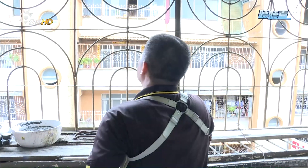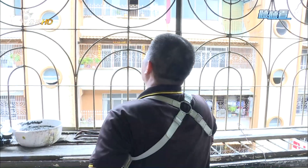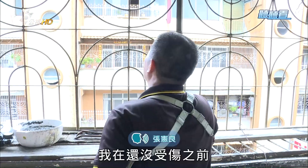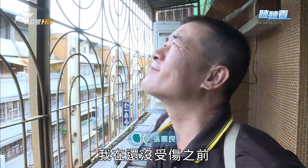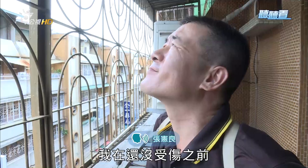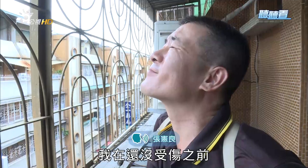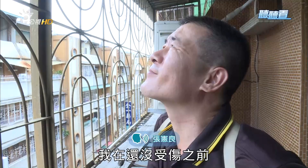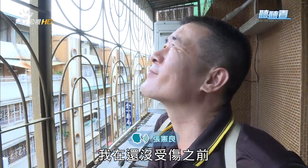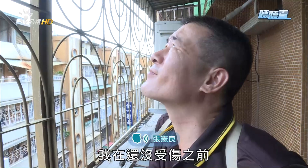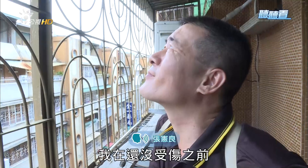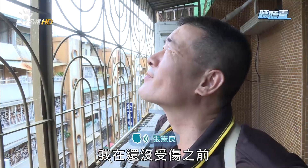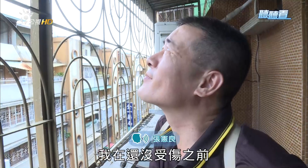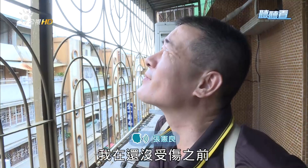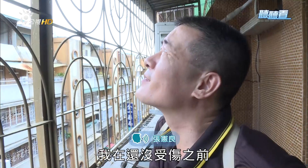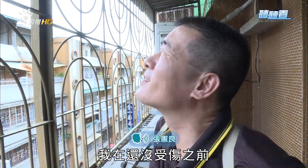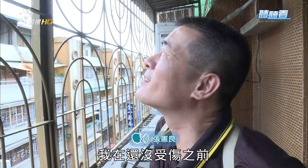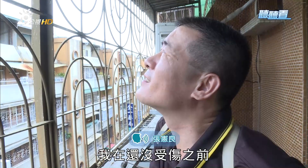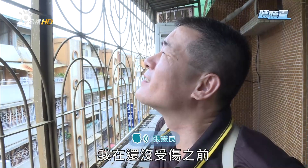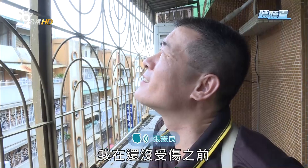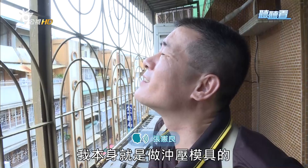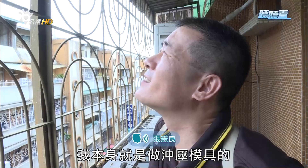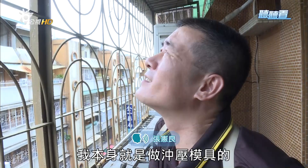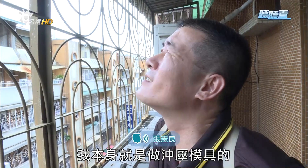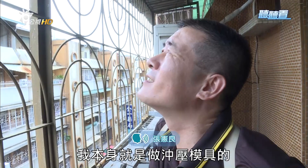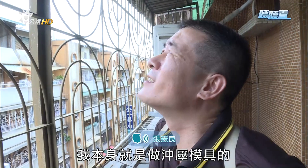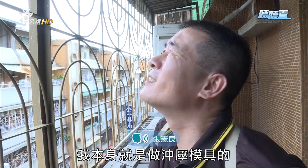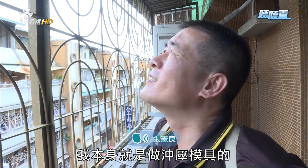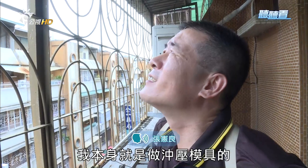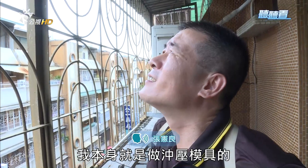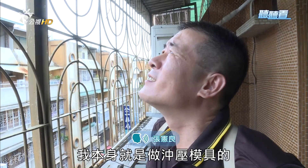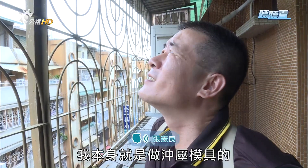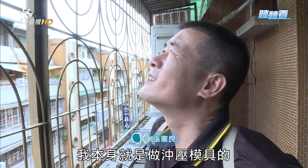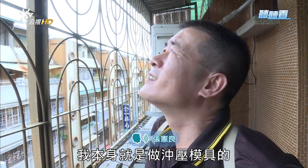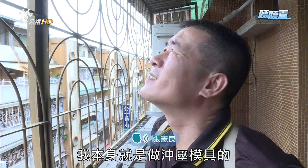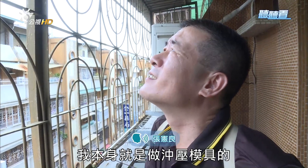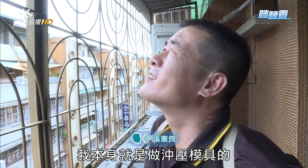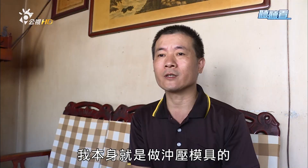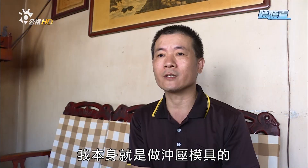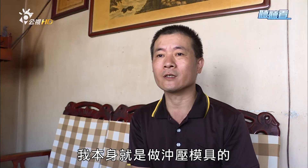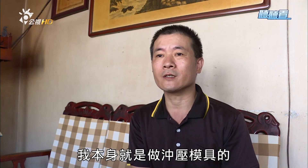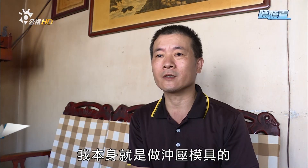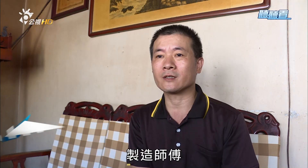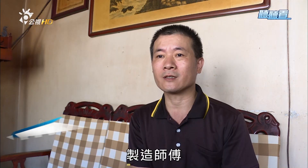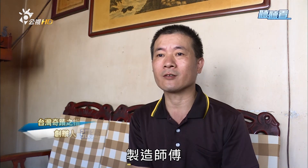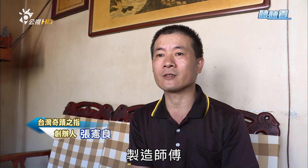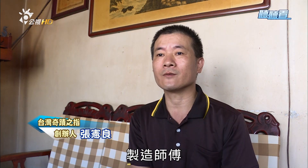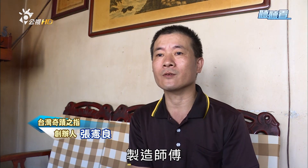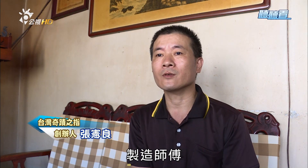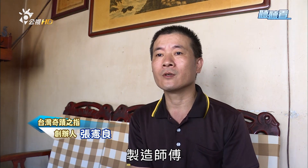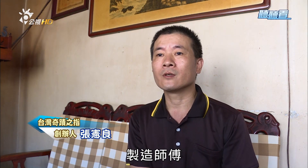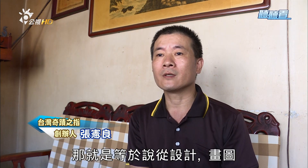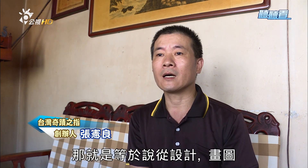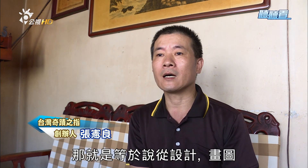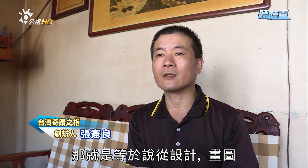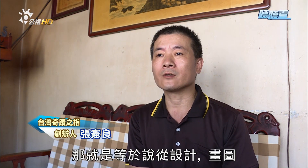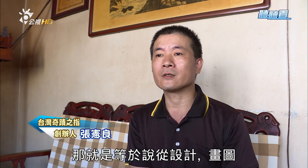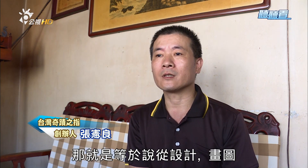我在还没受伤之前，我本身就是做冲压模具的制造师傅，那就是等于